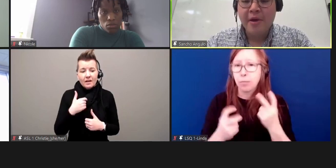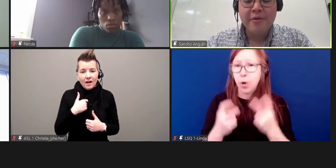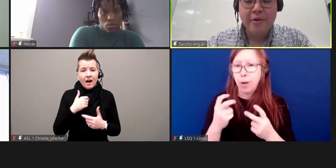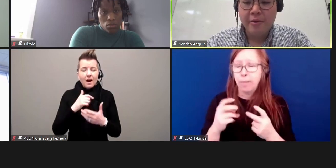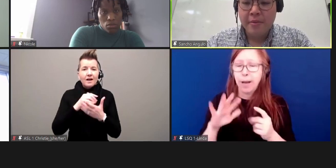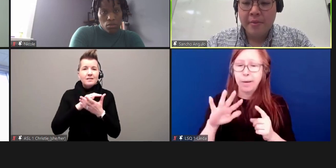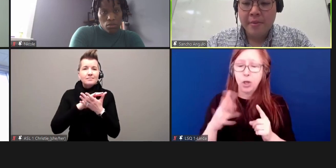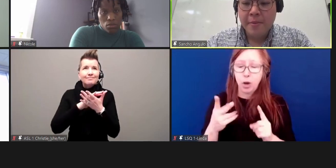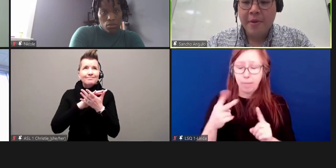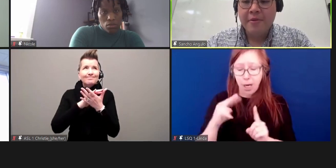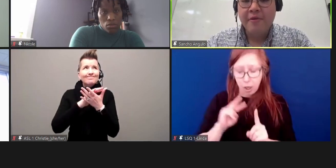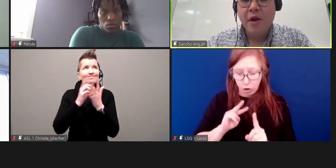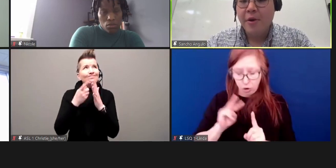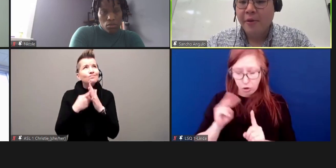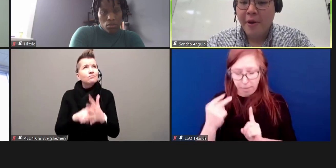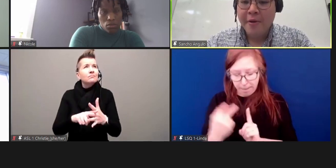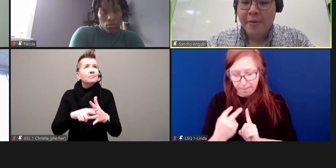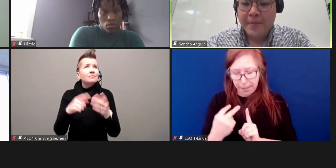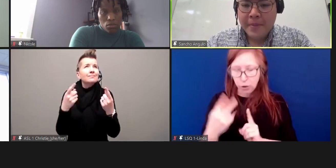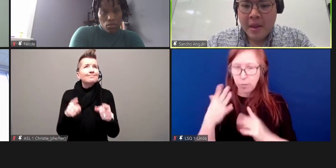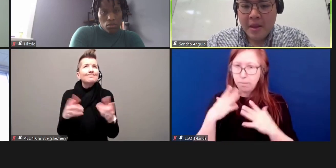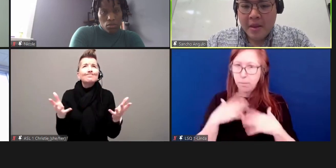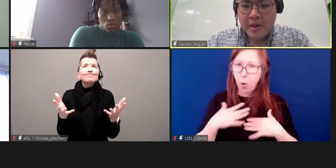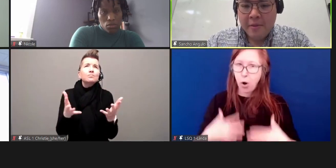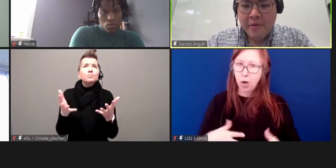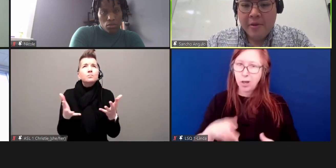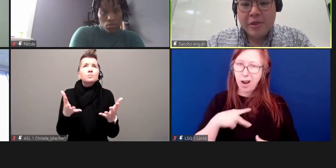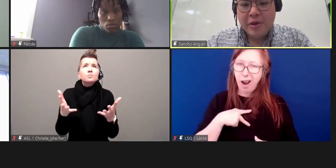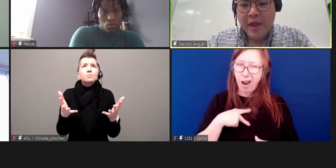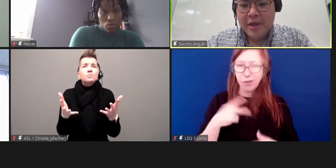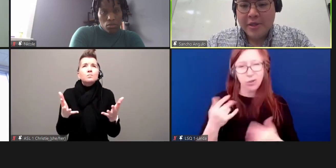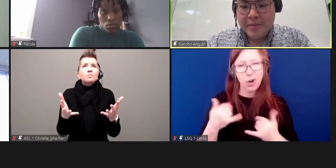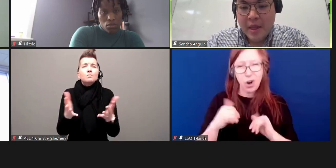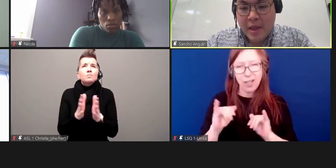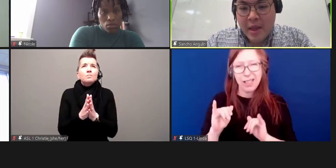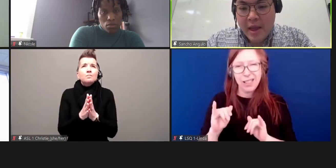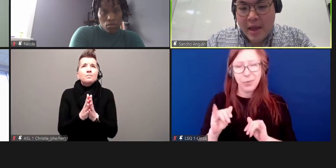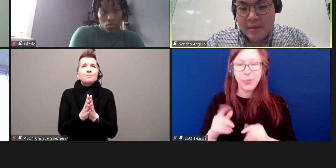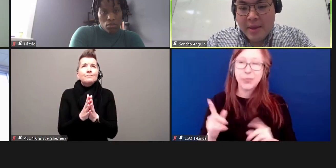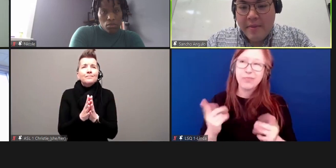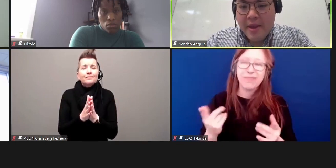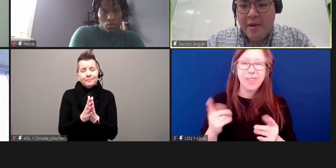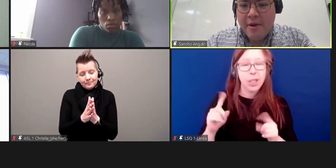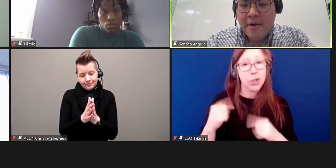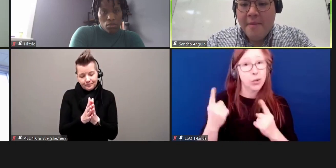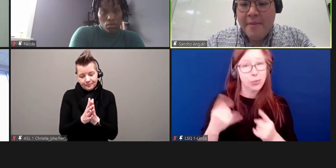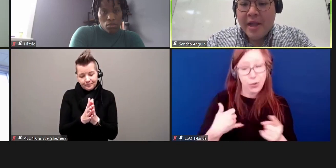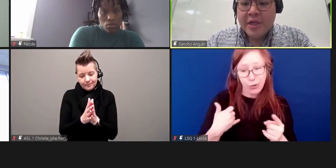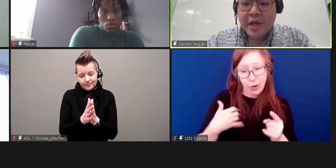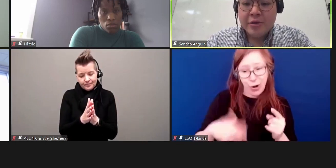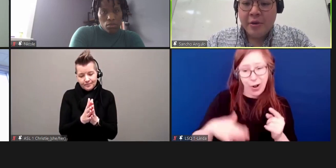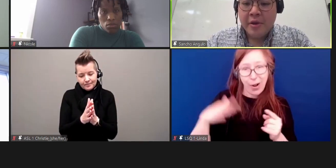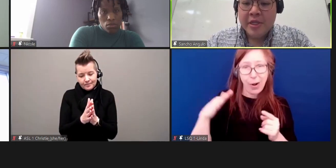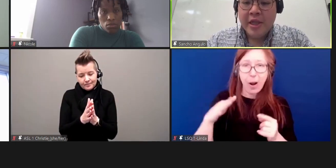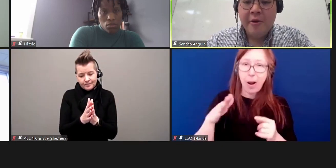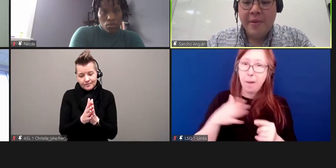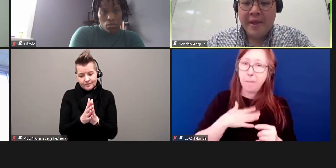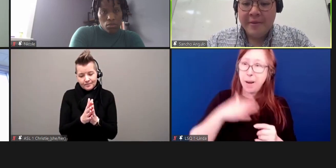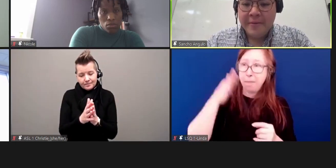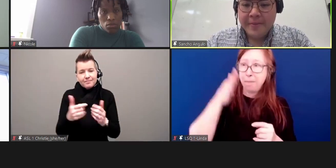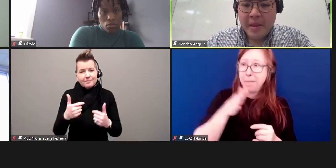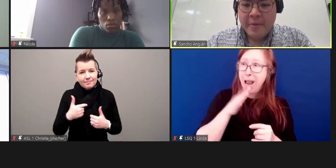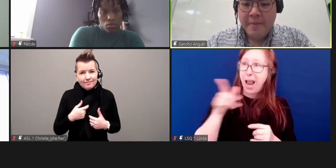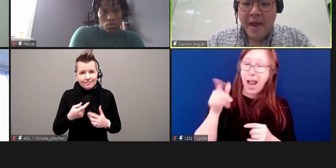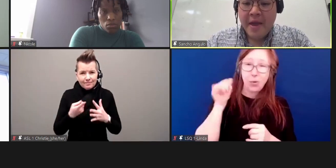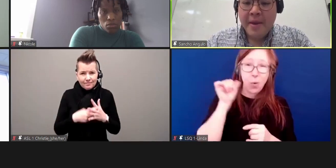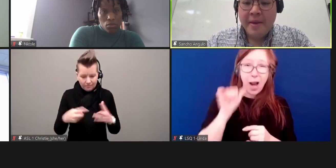perçu et continue de percevoir mon corps. Dès plus d'un jeune âge, mes parents m'ont rappelé chaque jour que j'étais